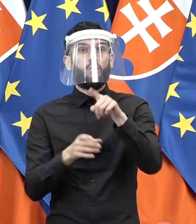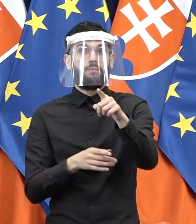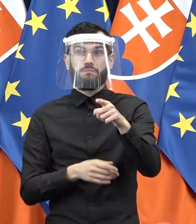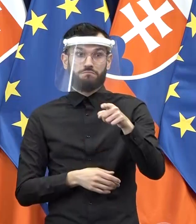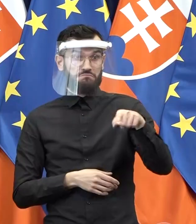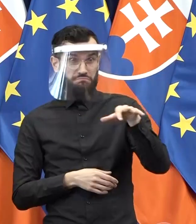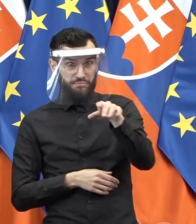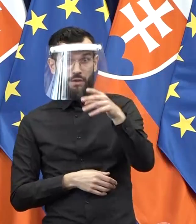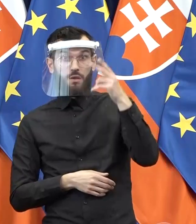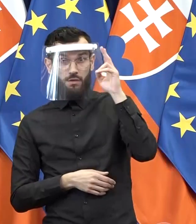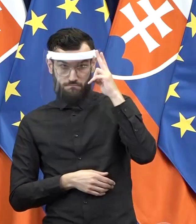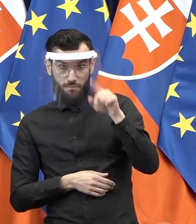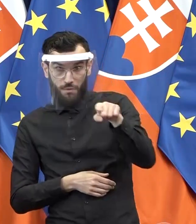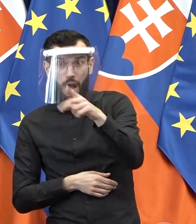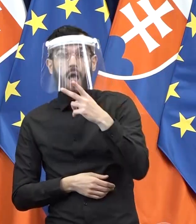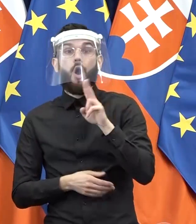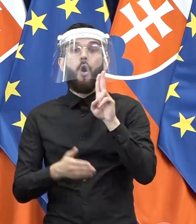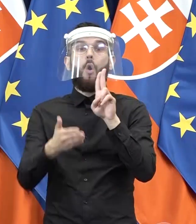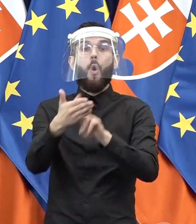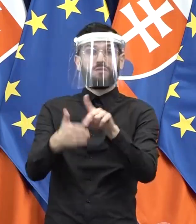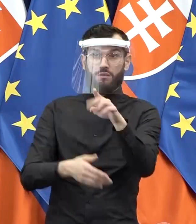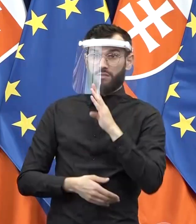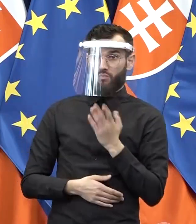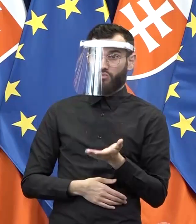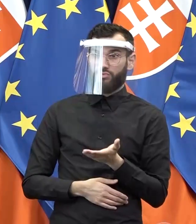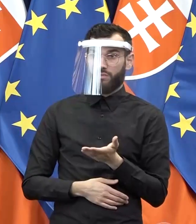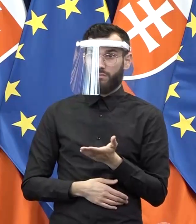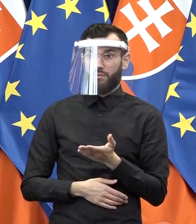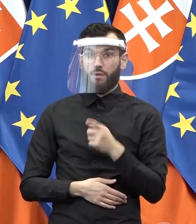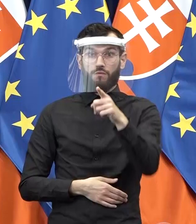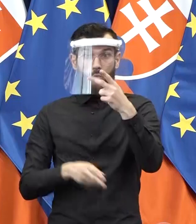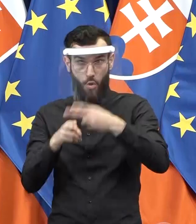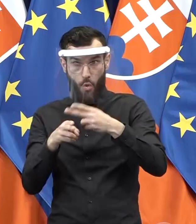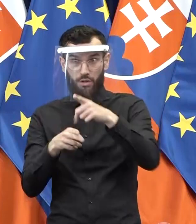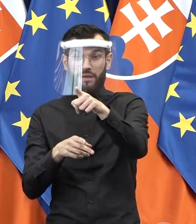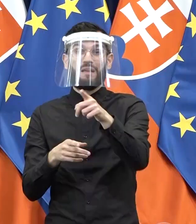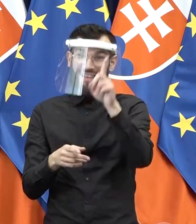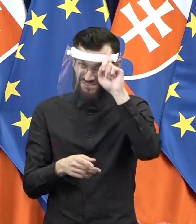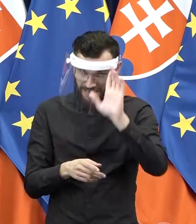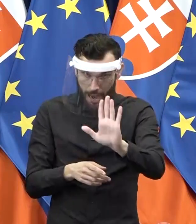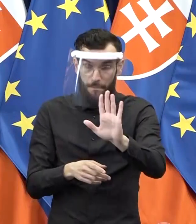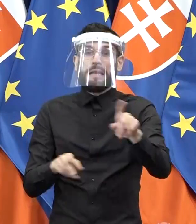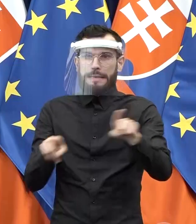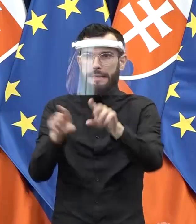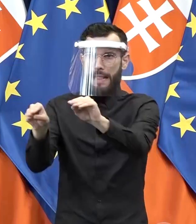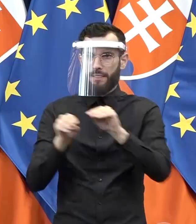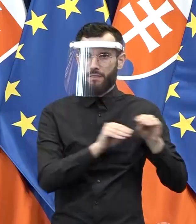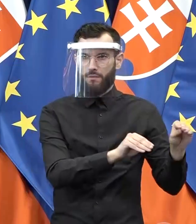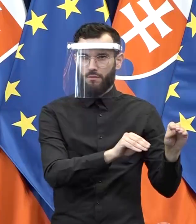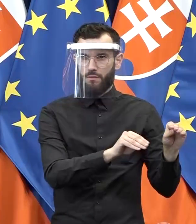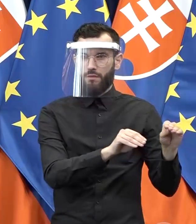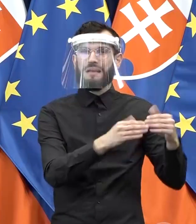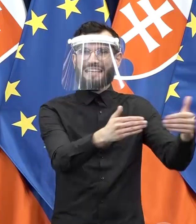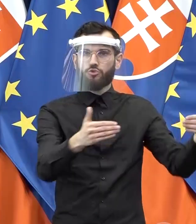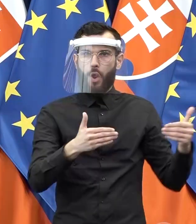nepoznáme ich, my ich nemáme ako ide označiť. Tí, ktorí medzi nami nakazení sú, okamžite sú sťahovaní, tam, kam majú ísť, do karantény,